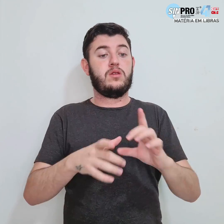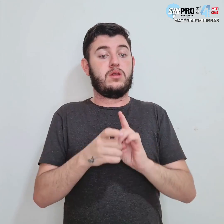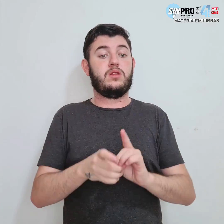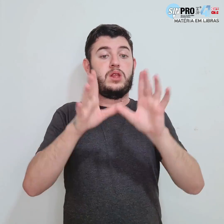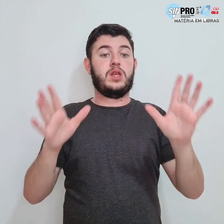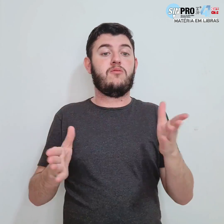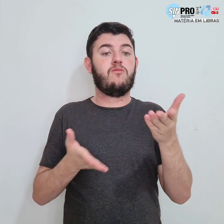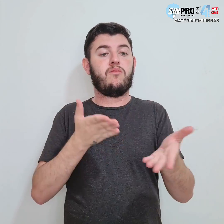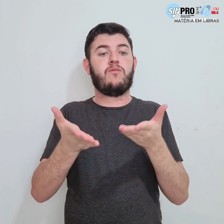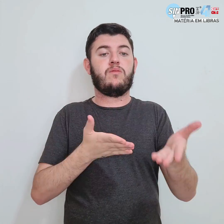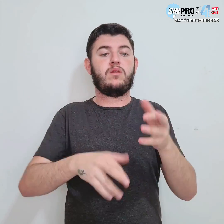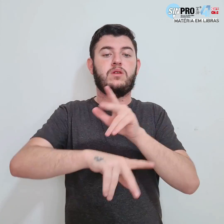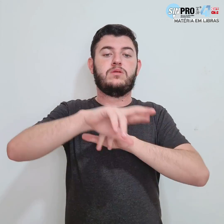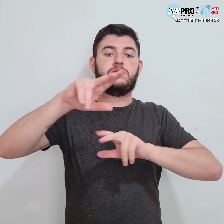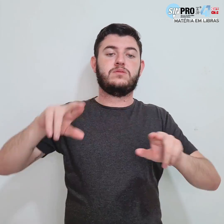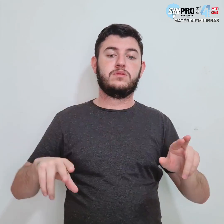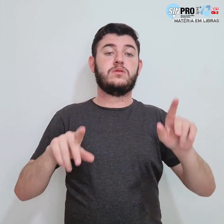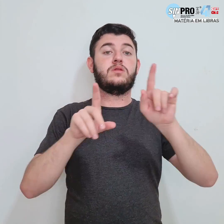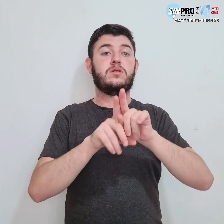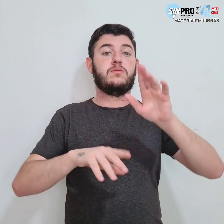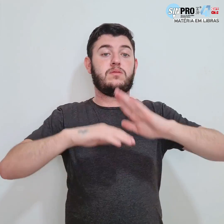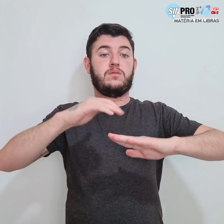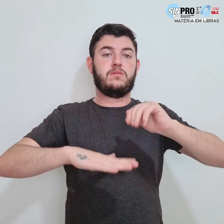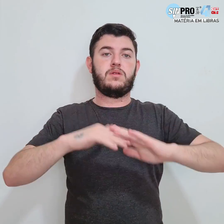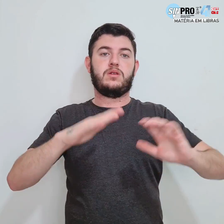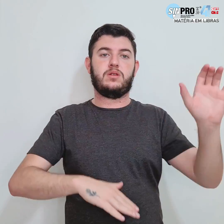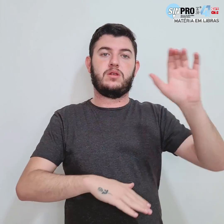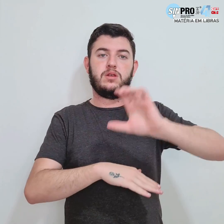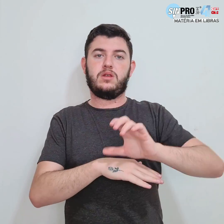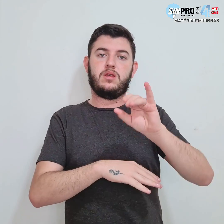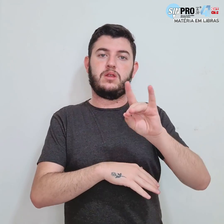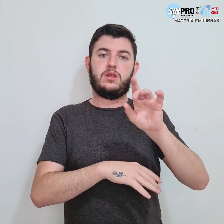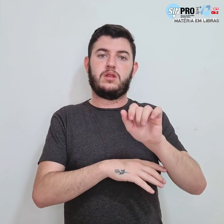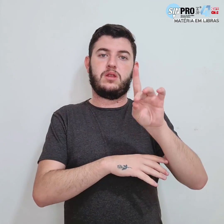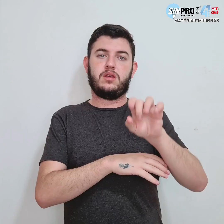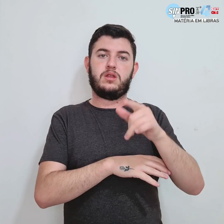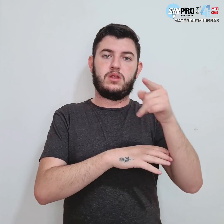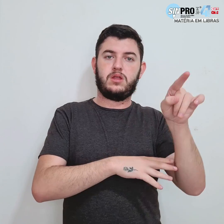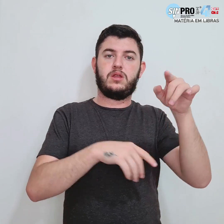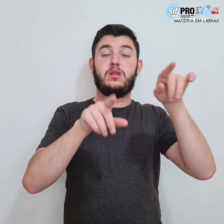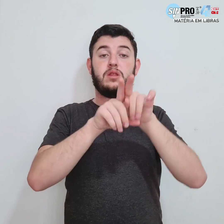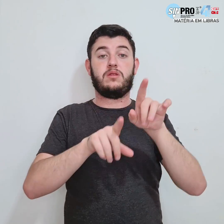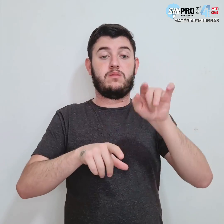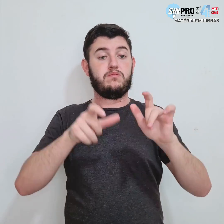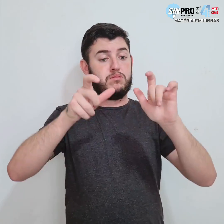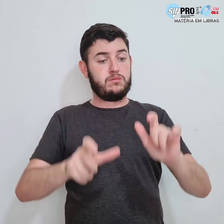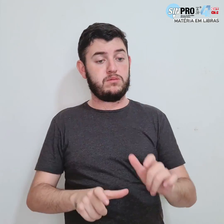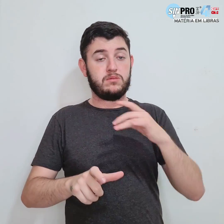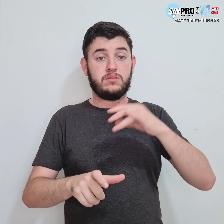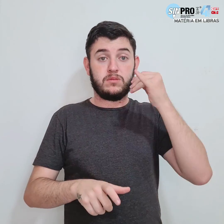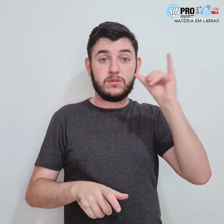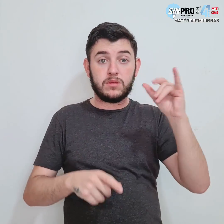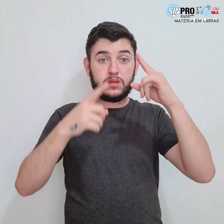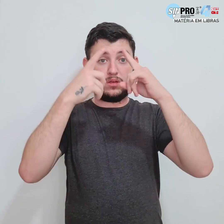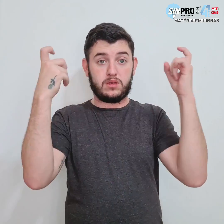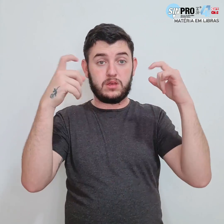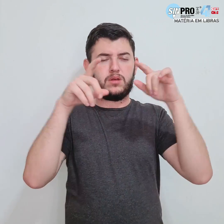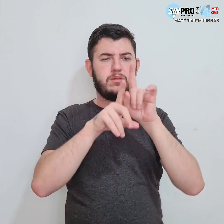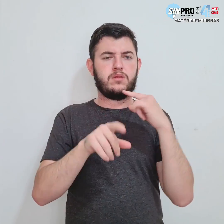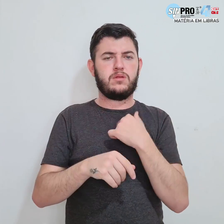democrático e um lugar de acolhida da diversidade e do exercício da cidadania. É lugar de prevenção à violência. A